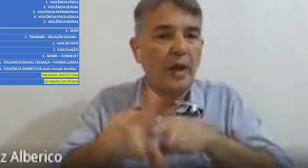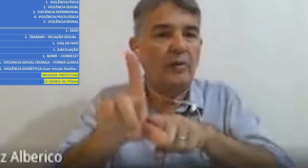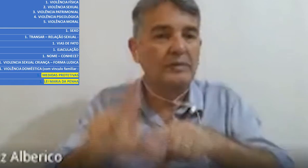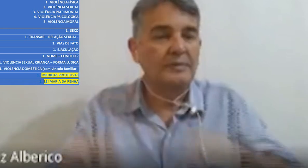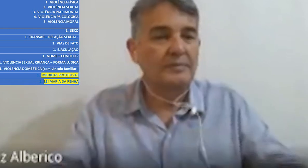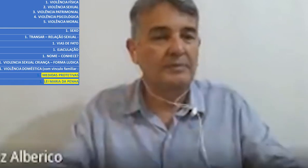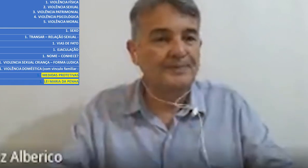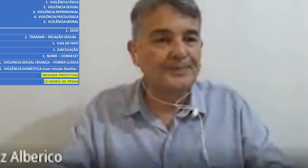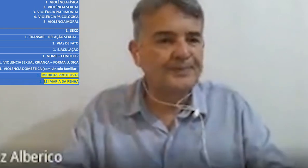aluguel.